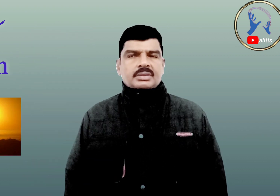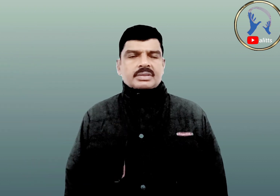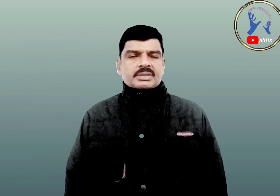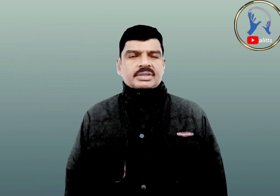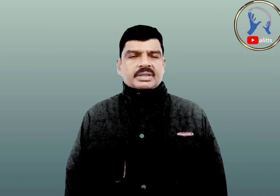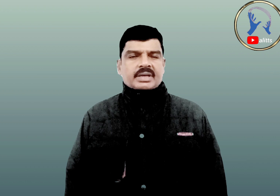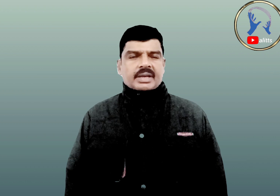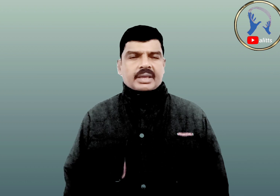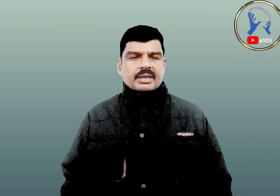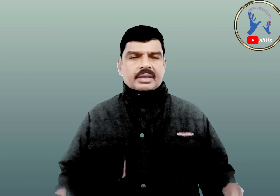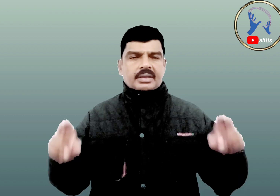सितारे।